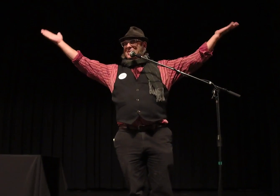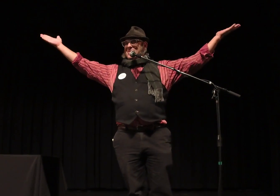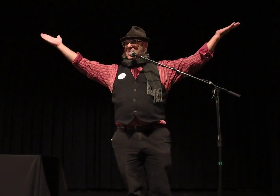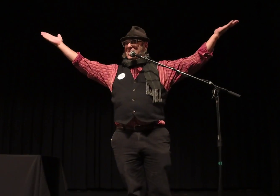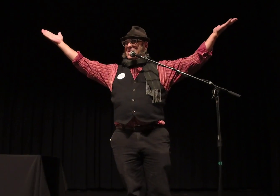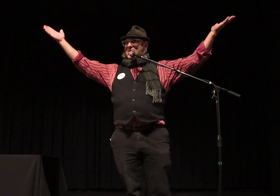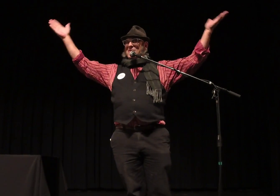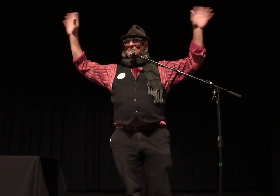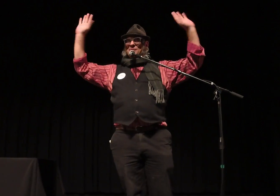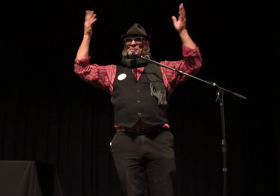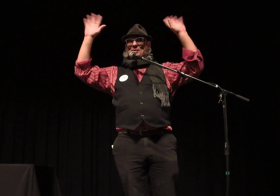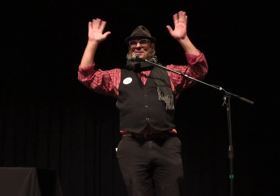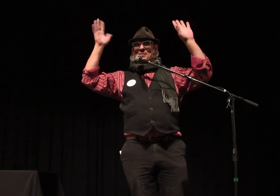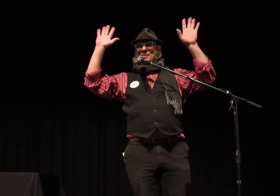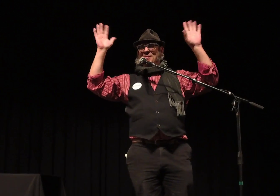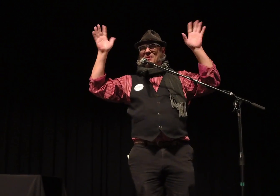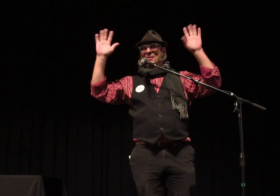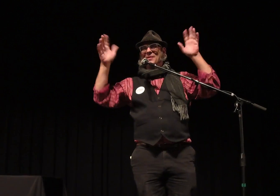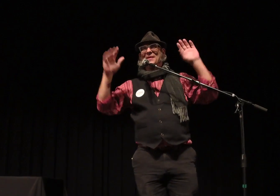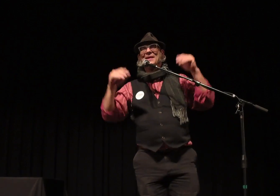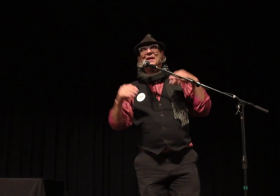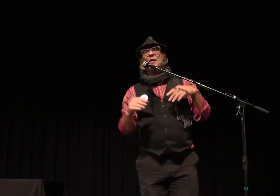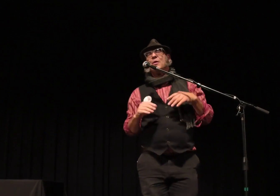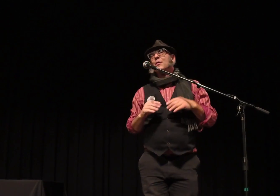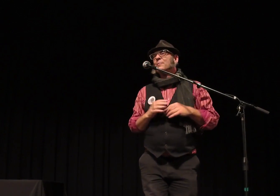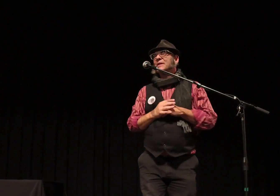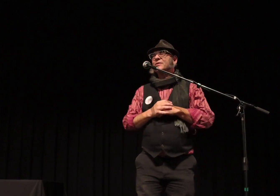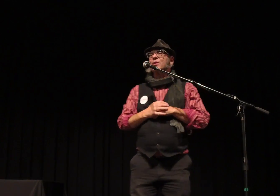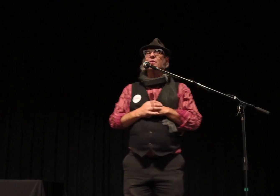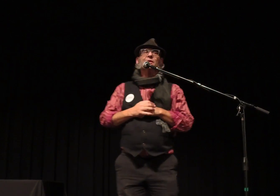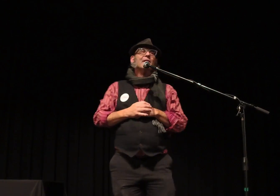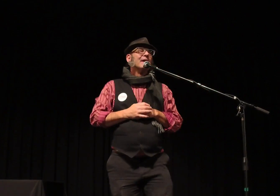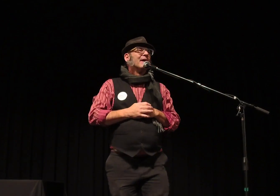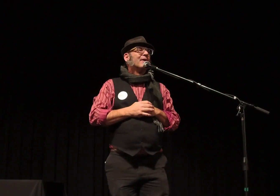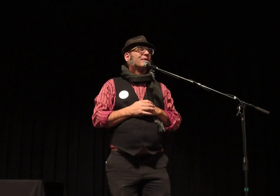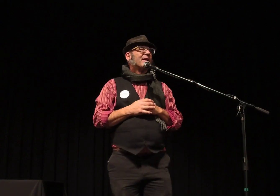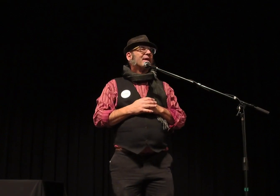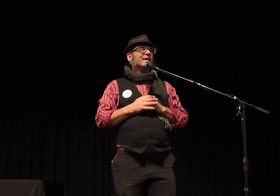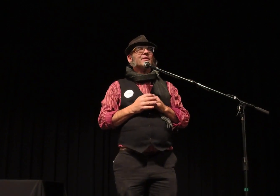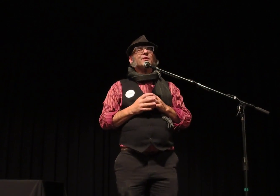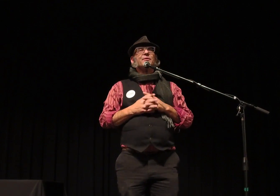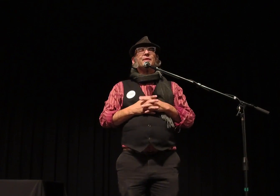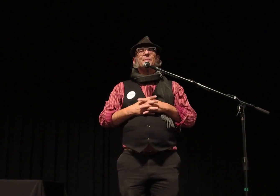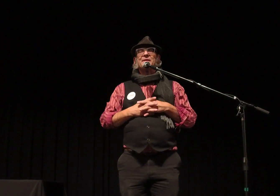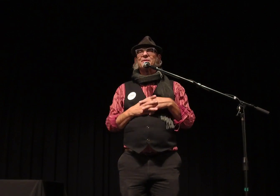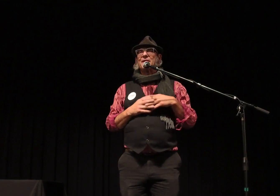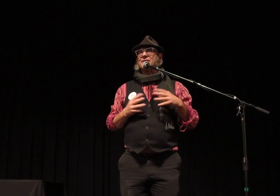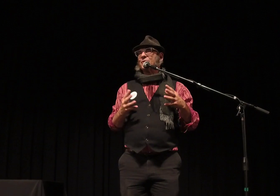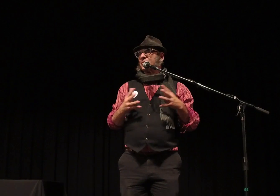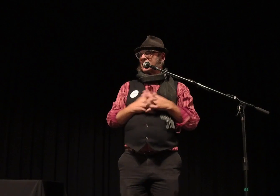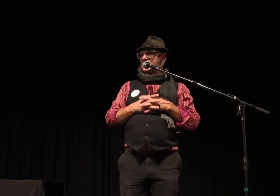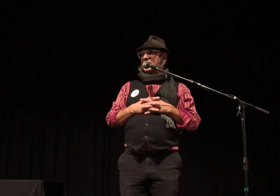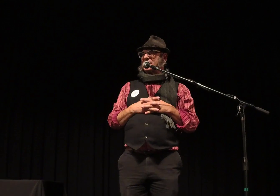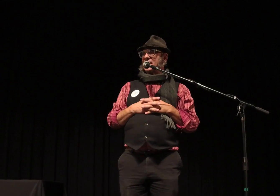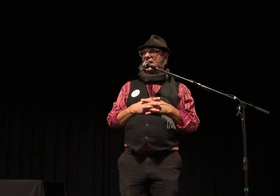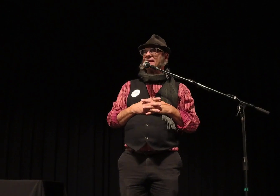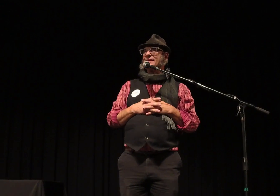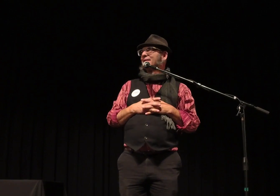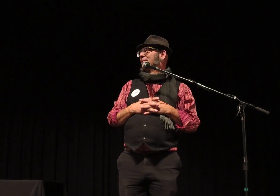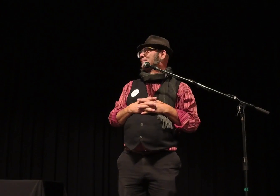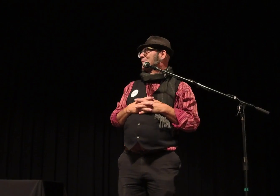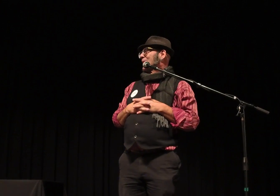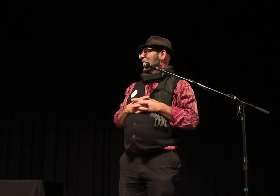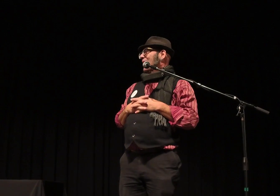Oui, c'était bon, super bon. Maintenant, on a une présentation très